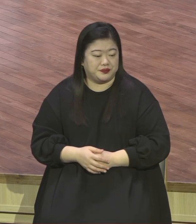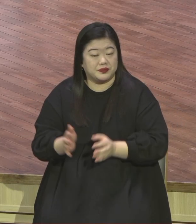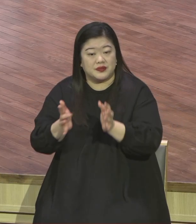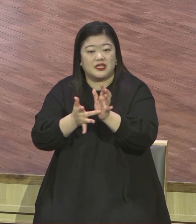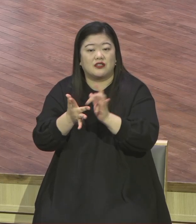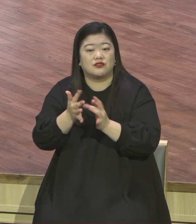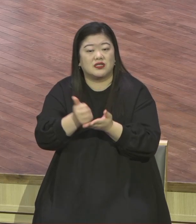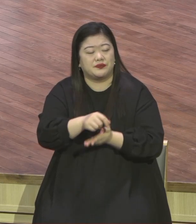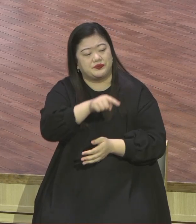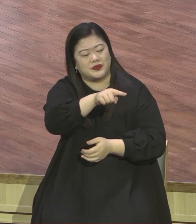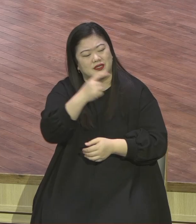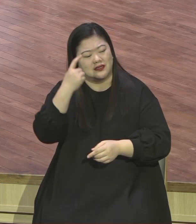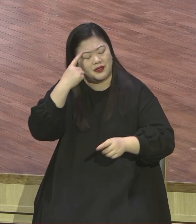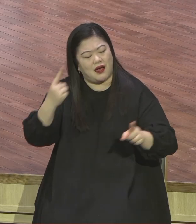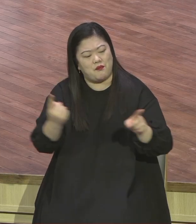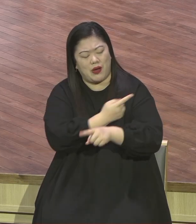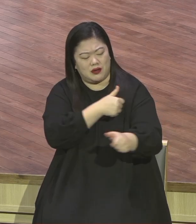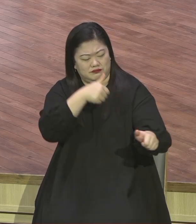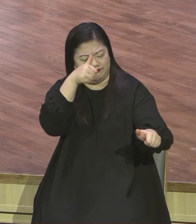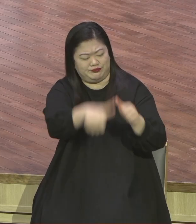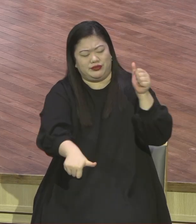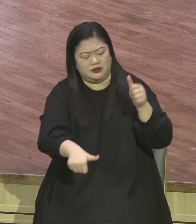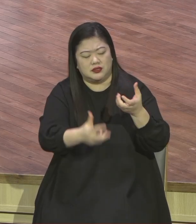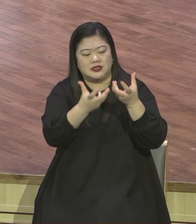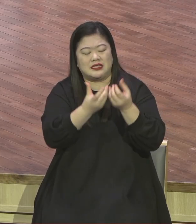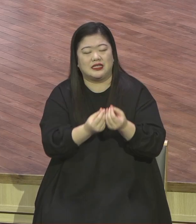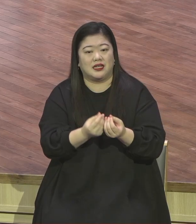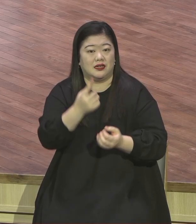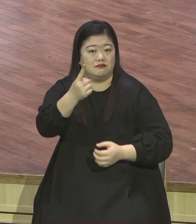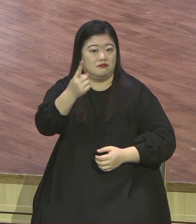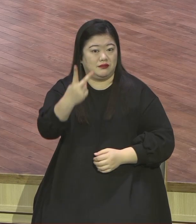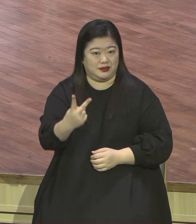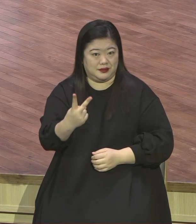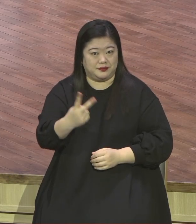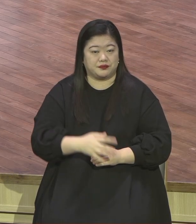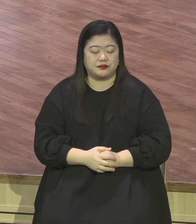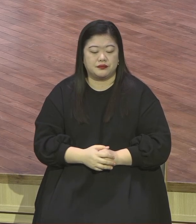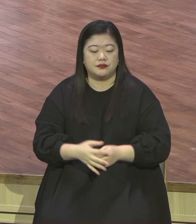잘못된 생각을 깨트리십니다. 하나는 따위시 예를 듭니다.